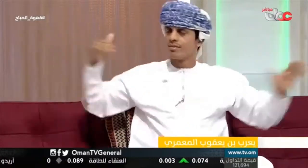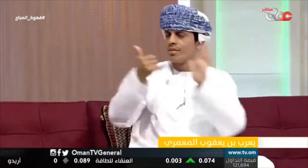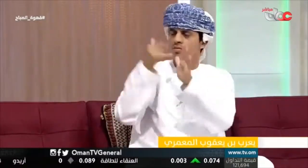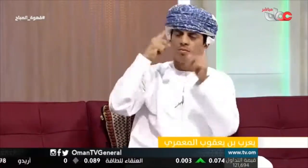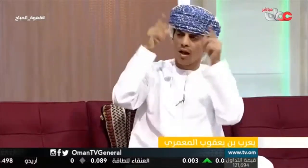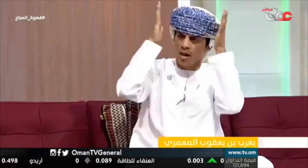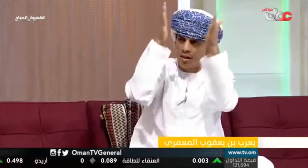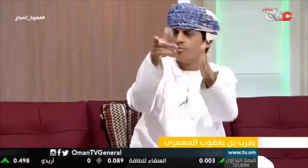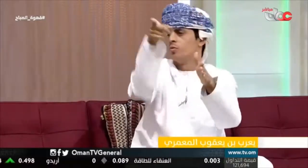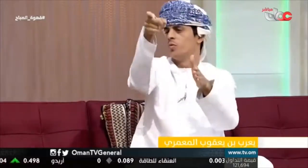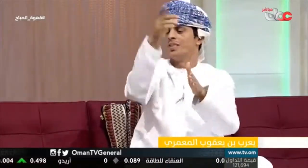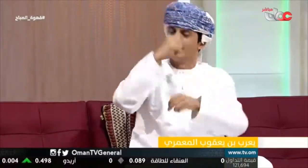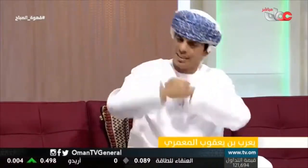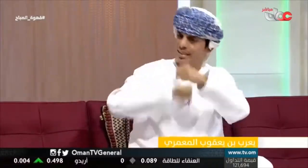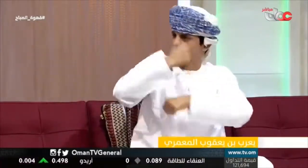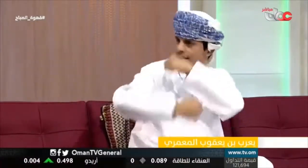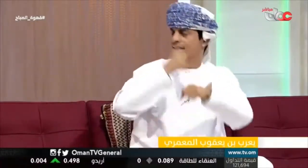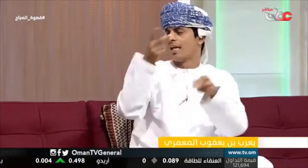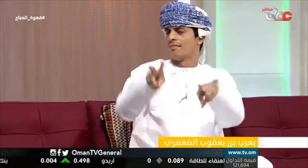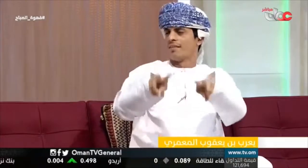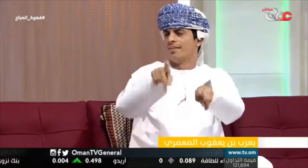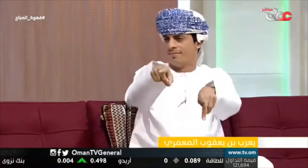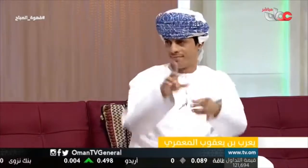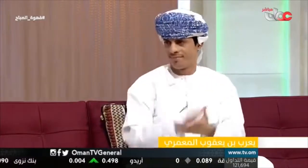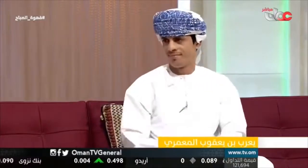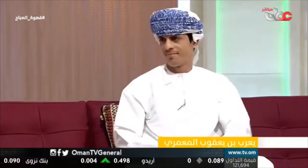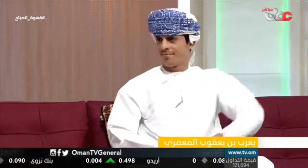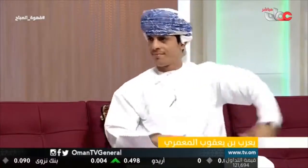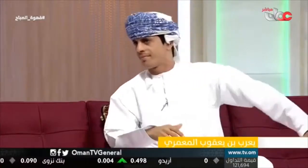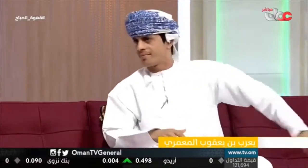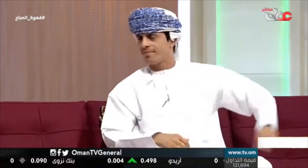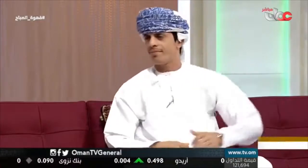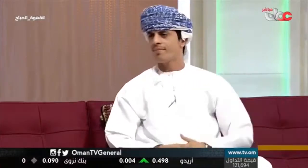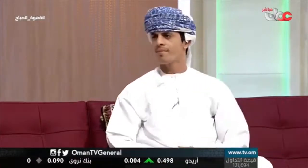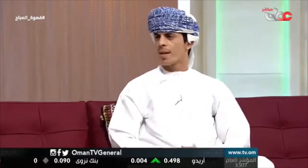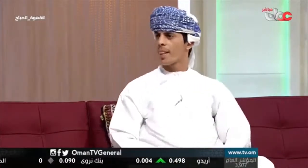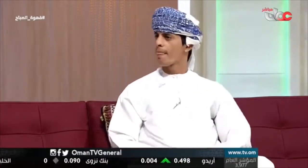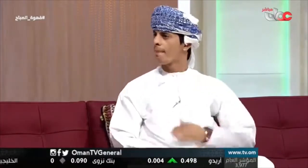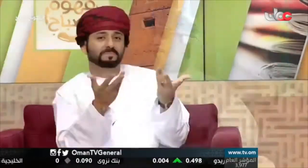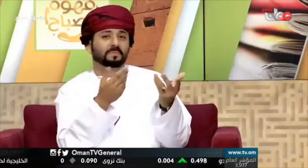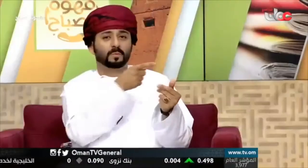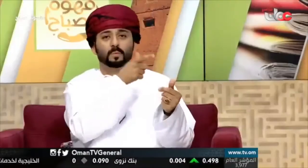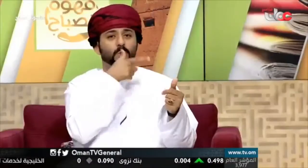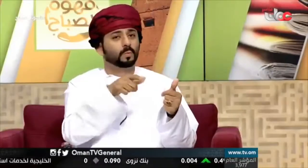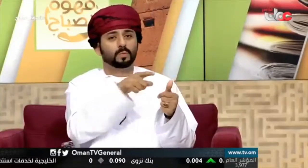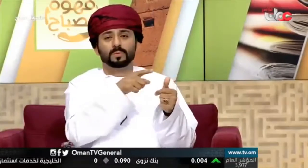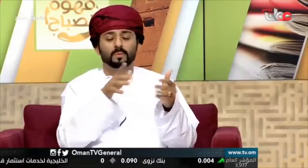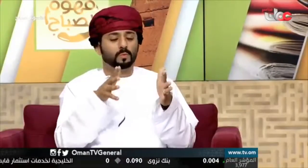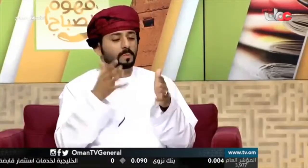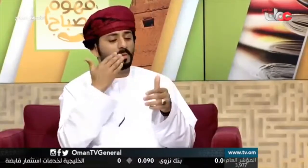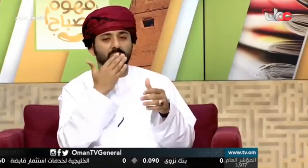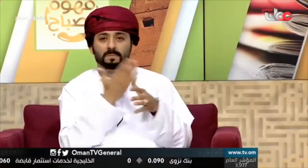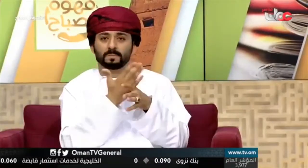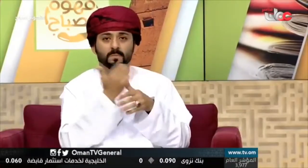ولله الحمد أنا مركز في هذا العمل وأكتسب منه مهارة ومصدر رزق. ممتاز جدا. هو يقول يعني ما شاء